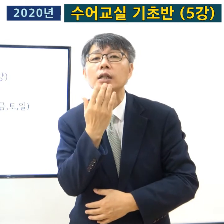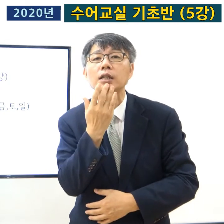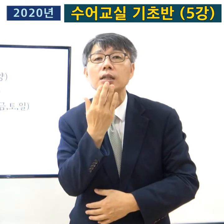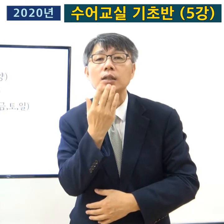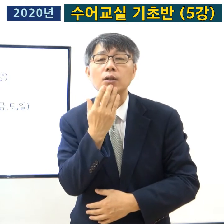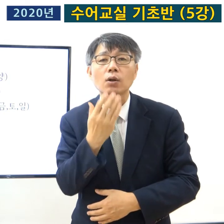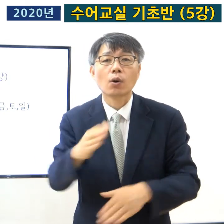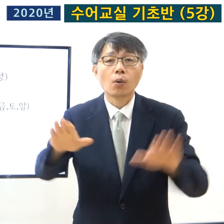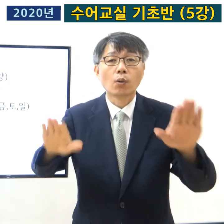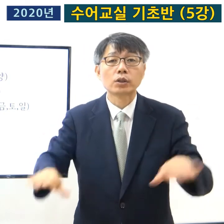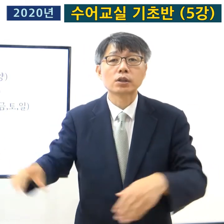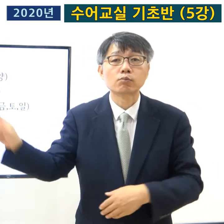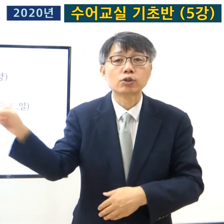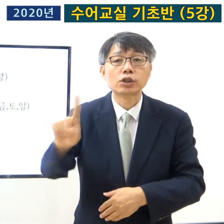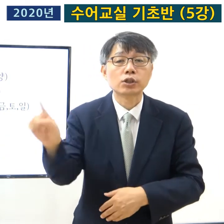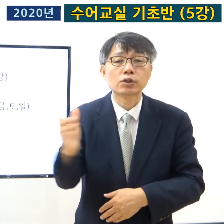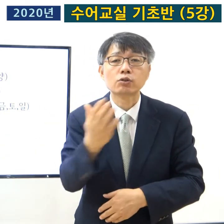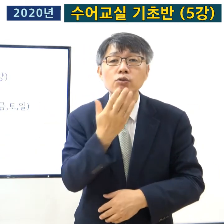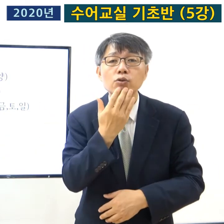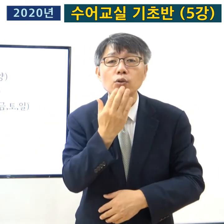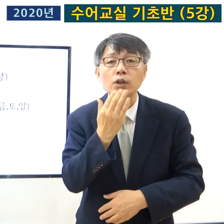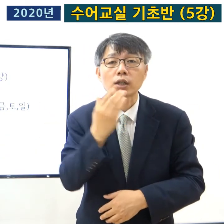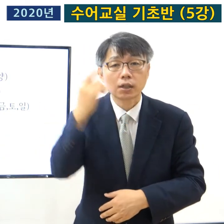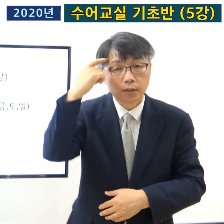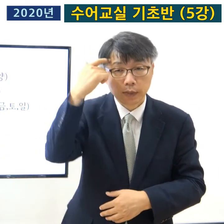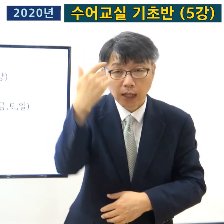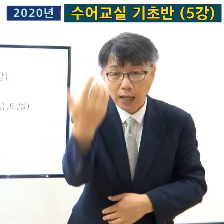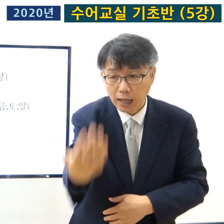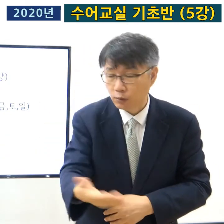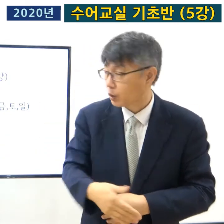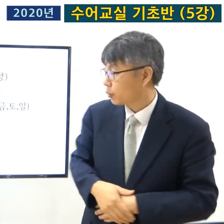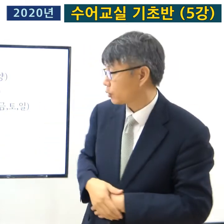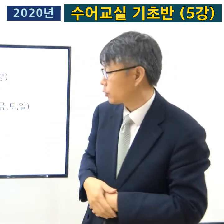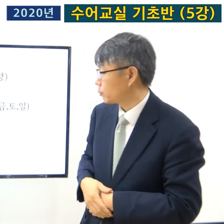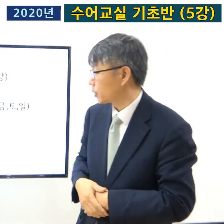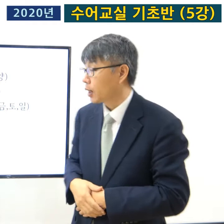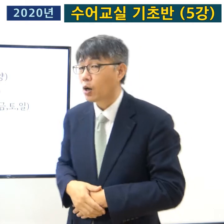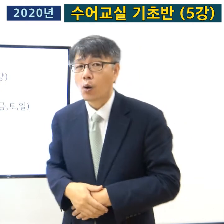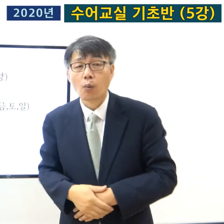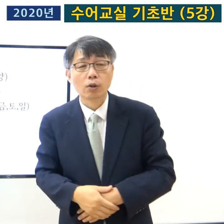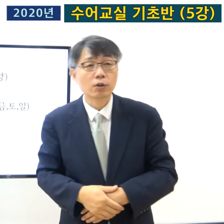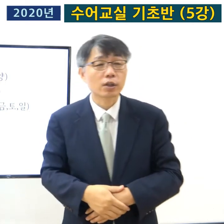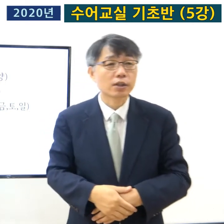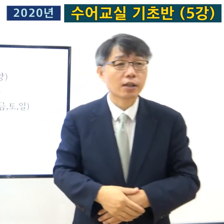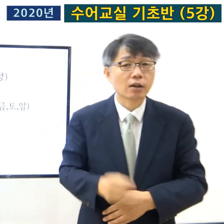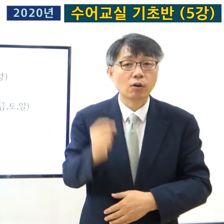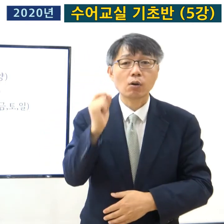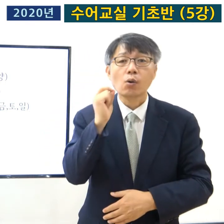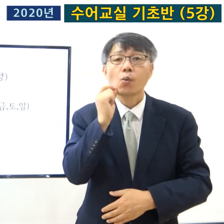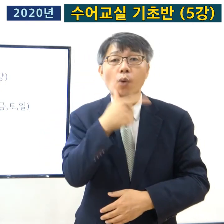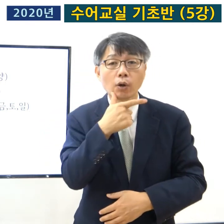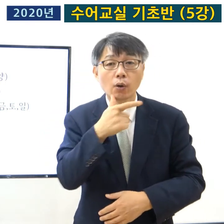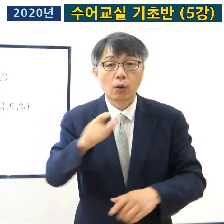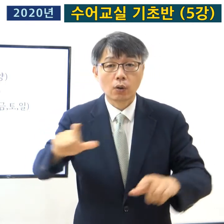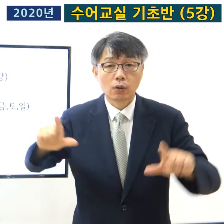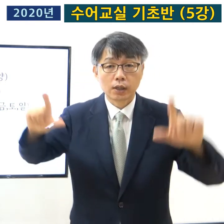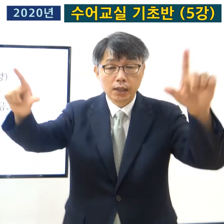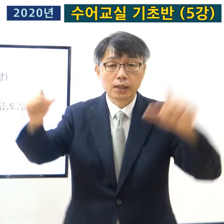요일. 오늘은 무슨 요일입니까? 이렇게 표현할 수 있습니다. 월요일은 어떻게 한다고요? 월요일,